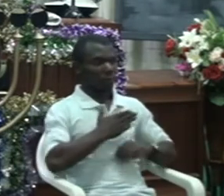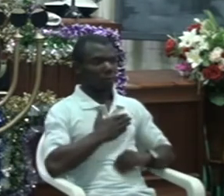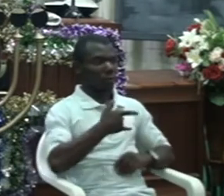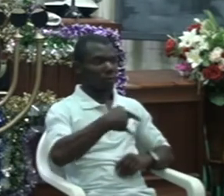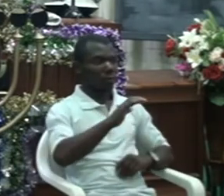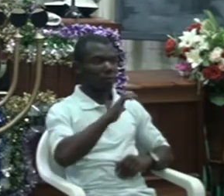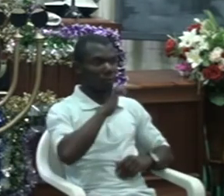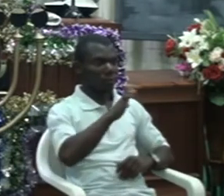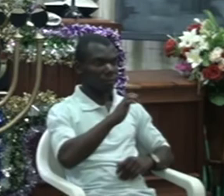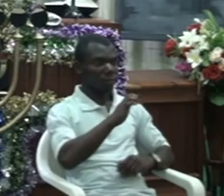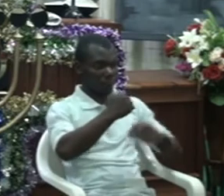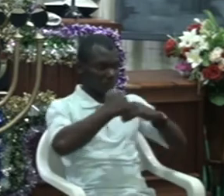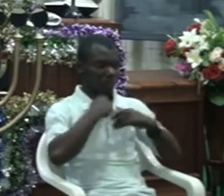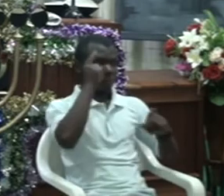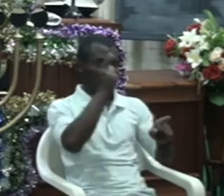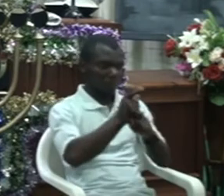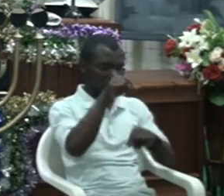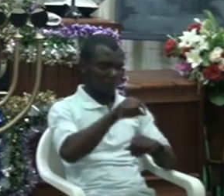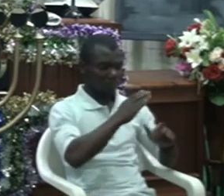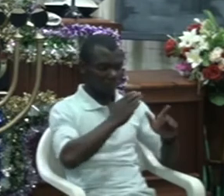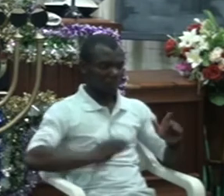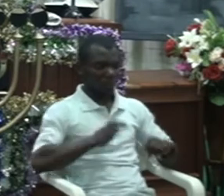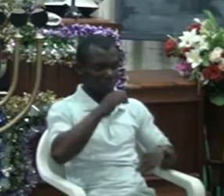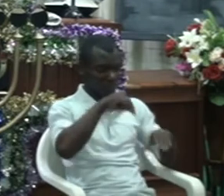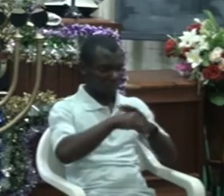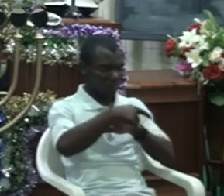Il était sûr que Christ était en lui.